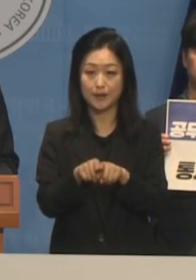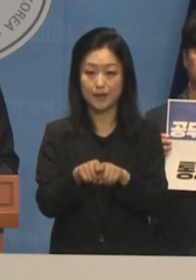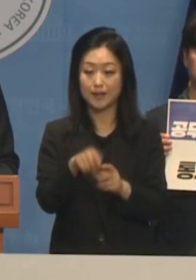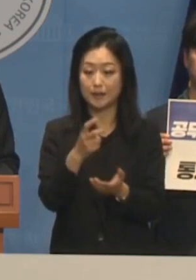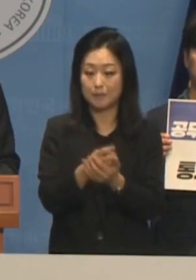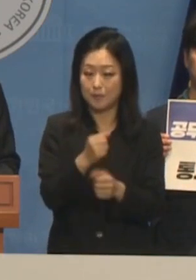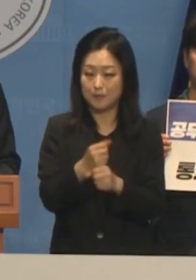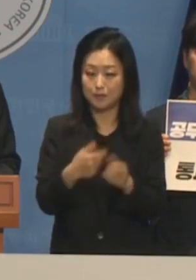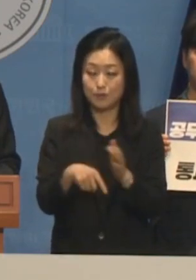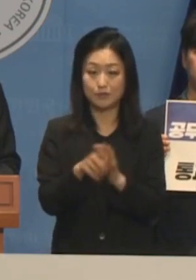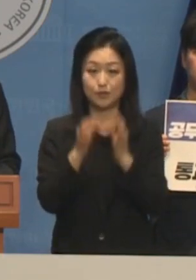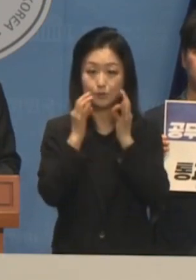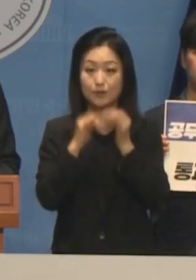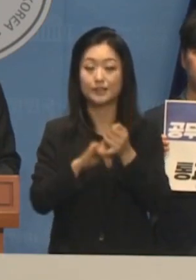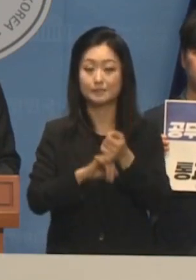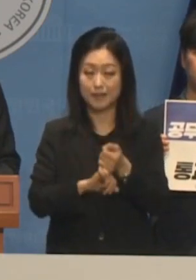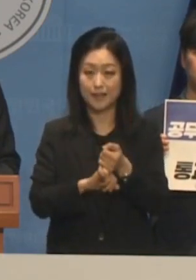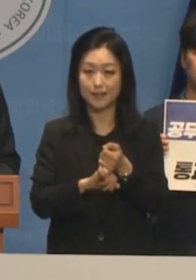박차를 가하겠습니다.